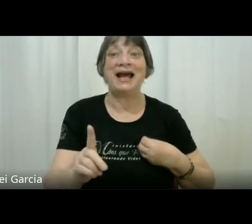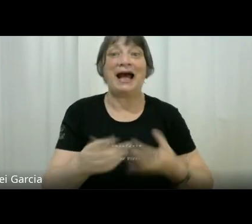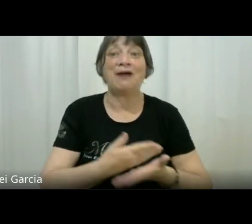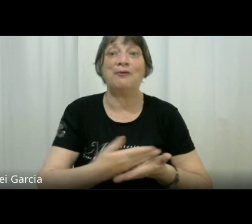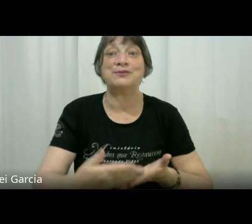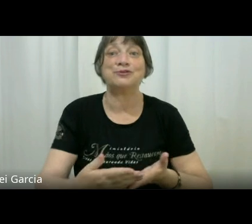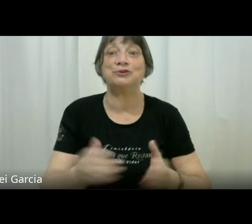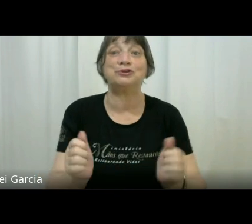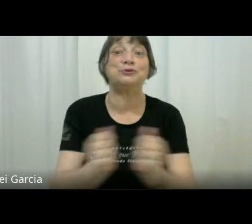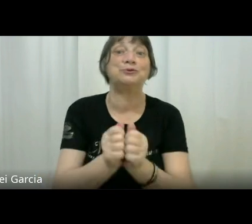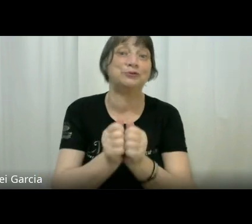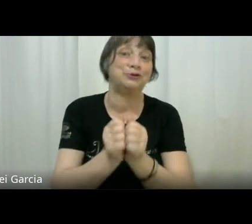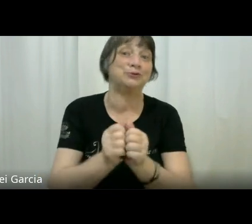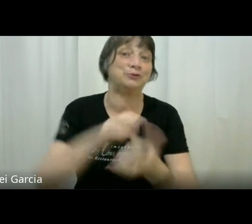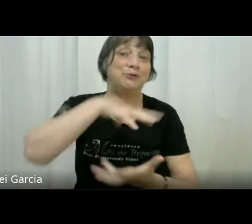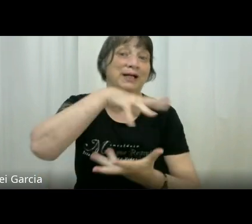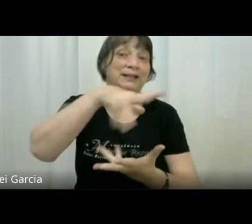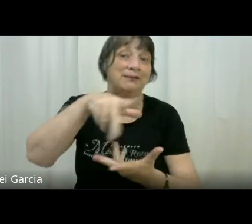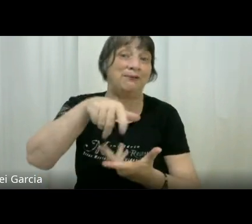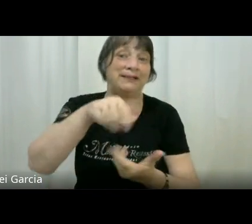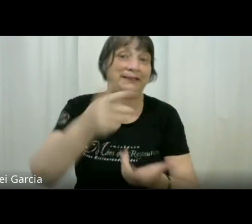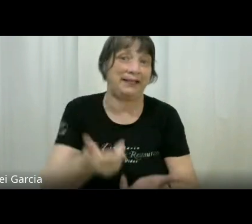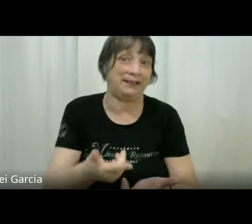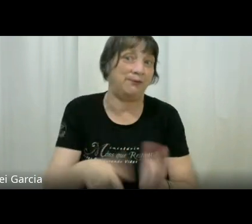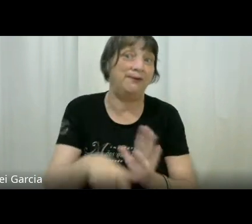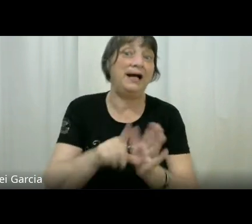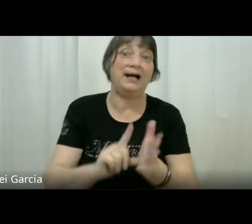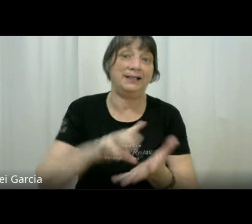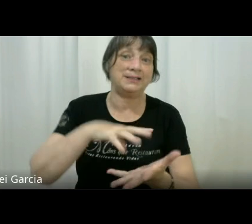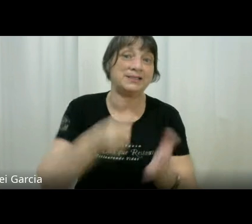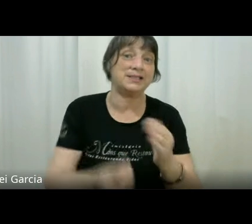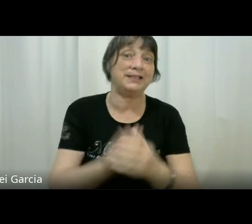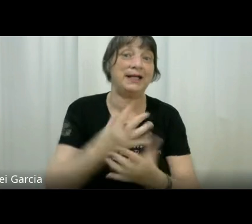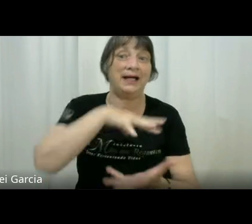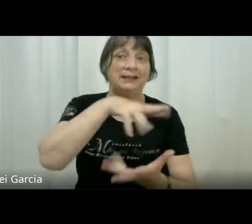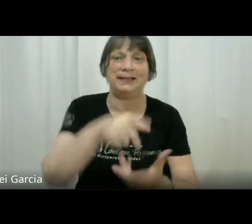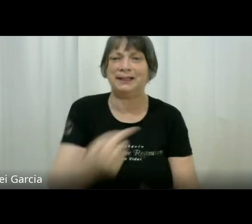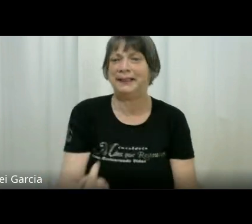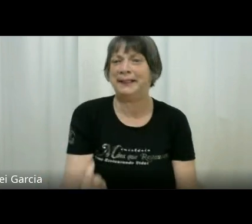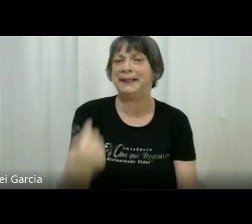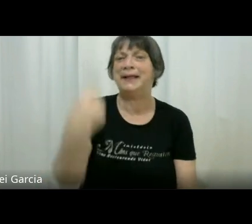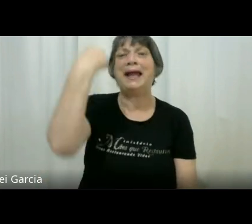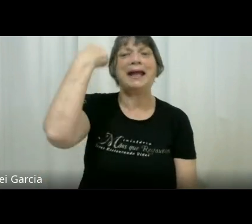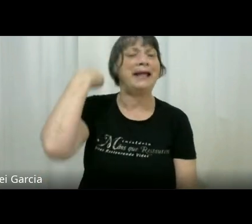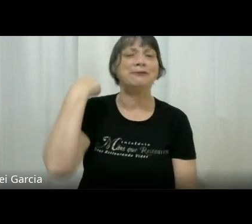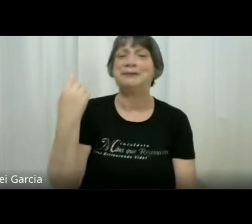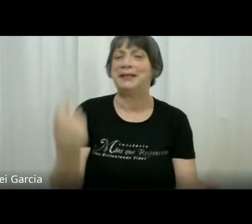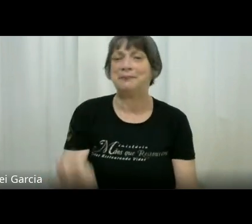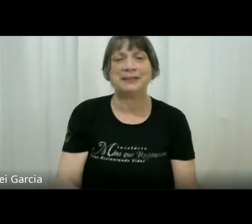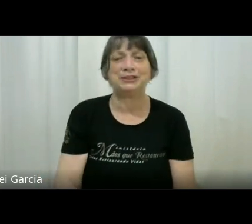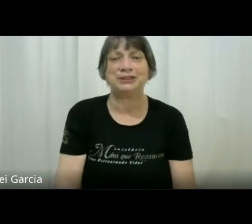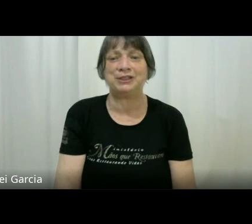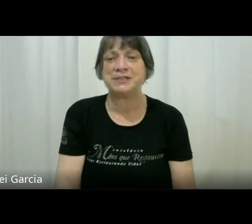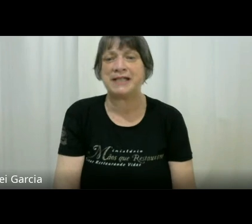assim, começou junto com a Terra, ou antes de criar a Terra. E é um